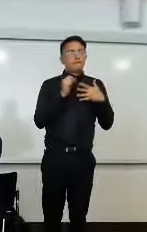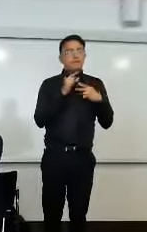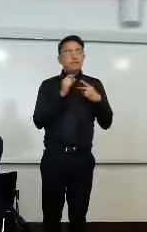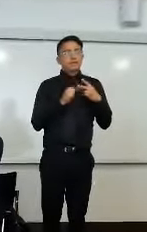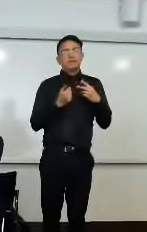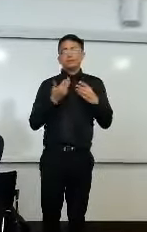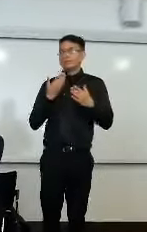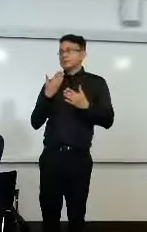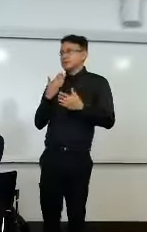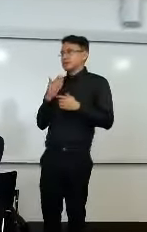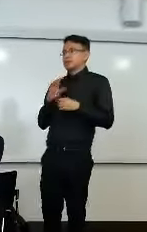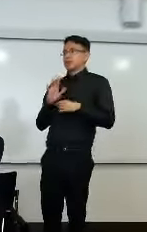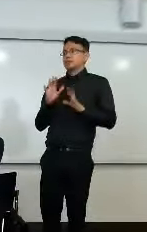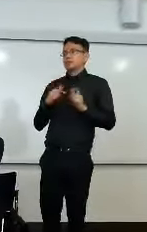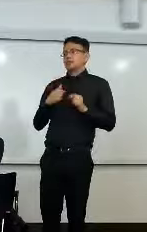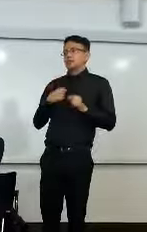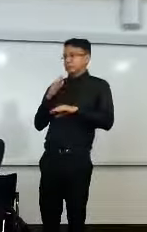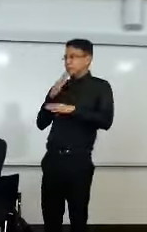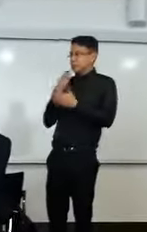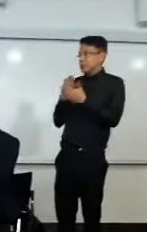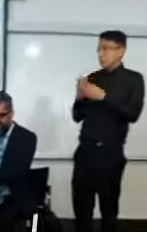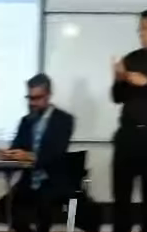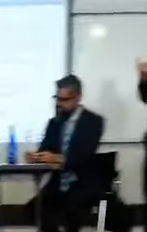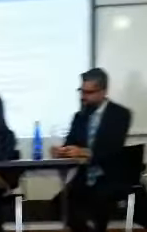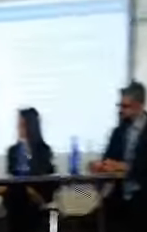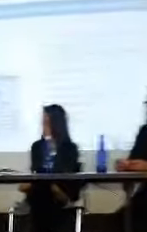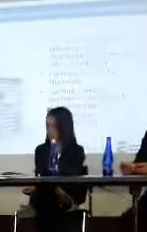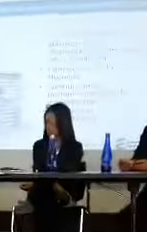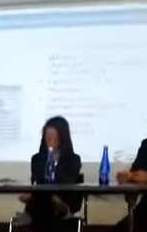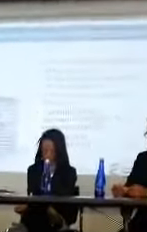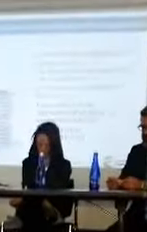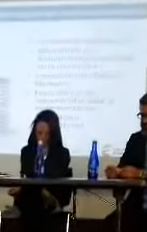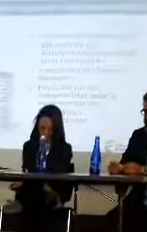Muchísimas gracias a los y las panelistas